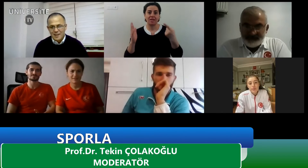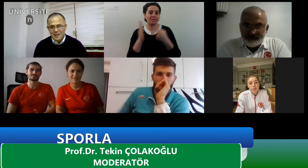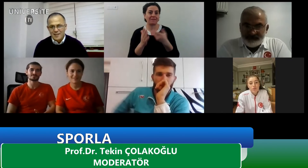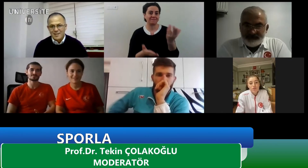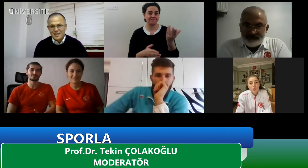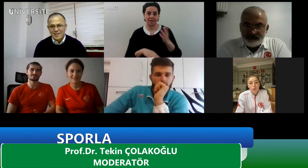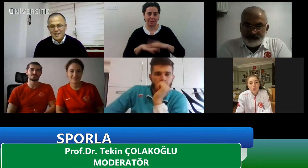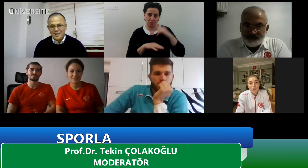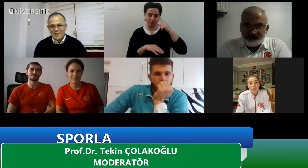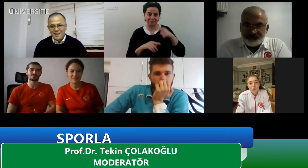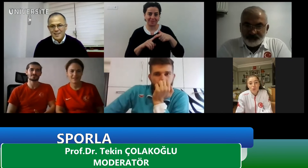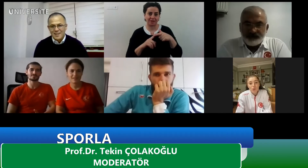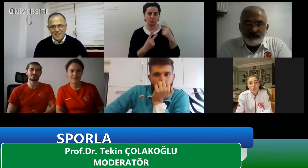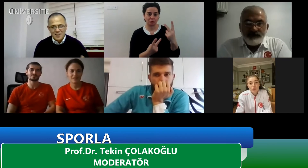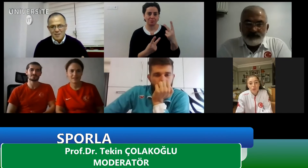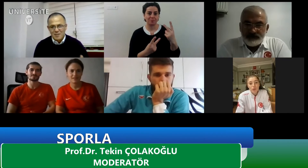hedefleriniz nelerdir?